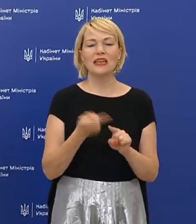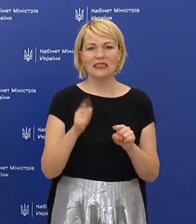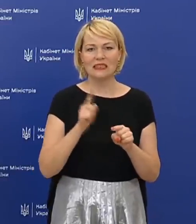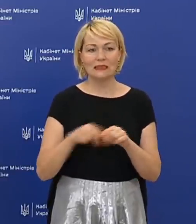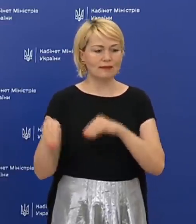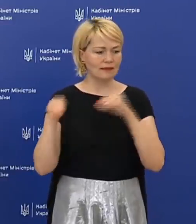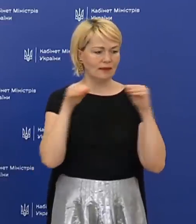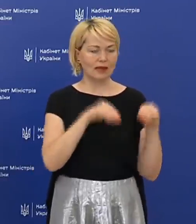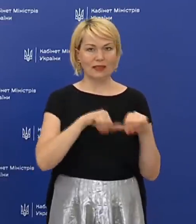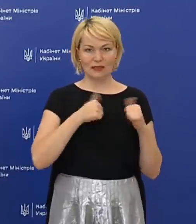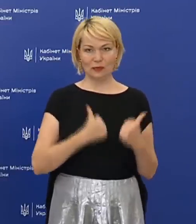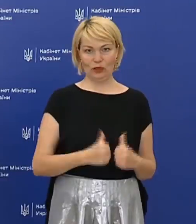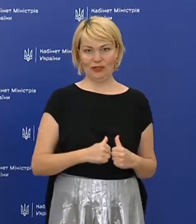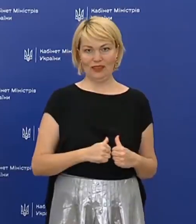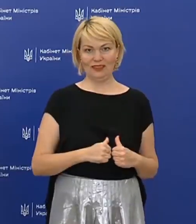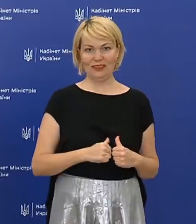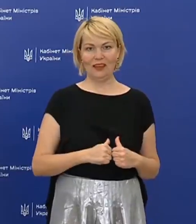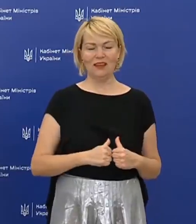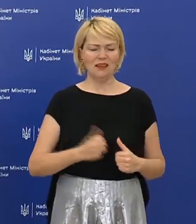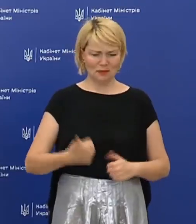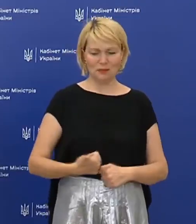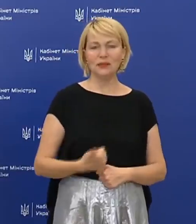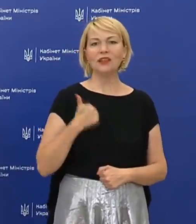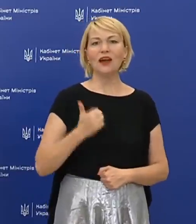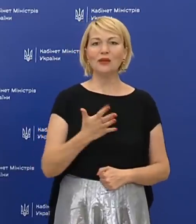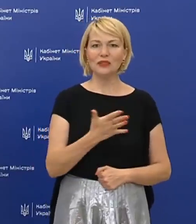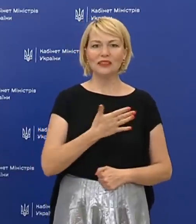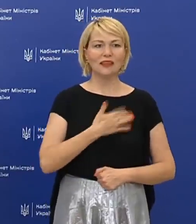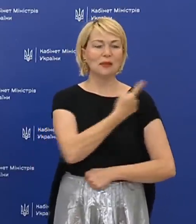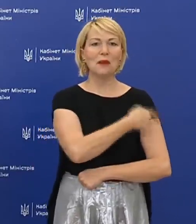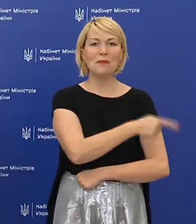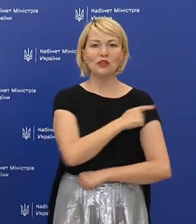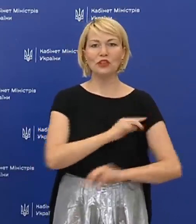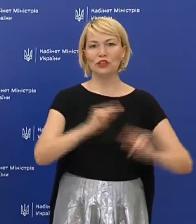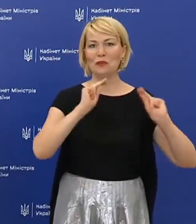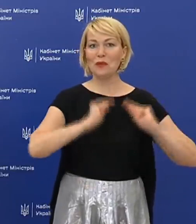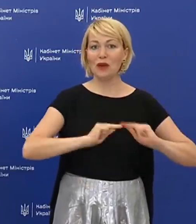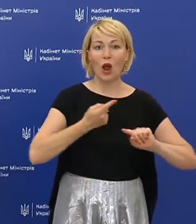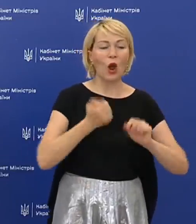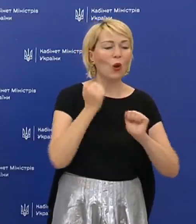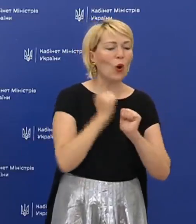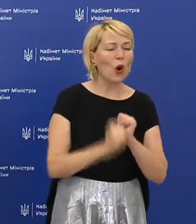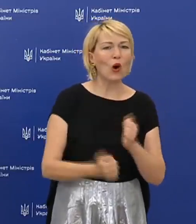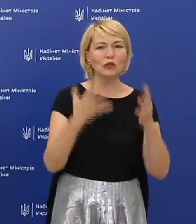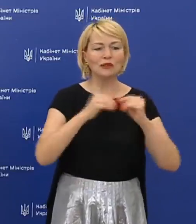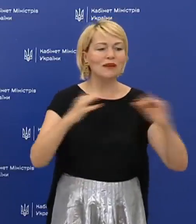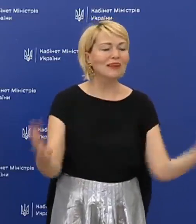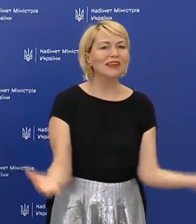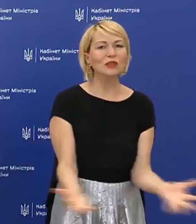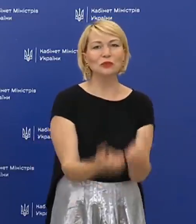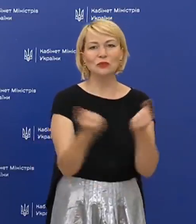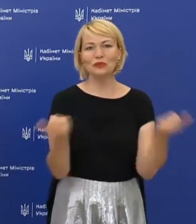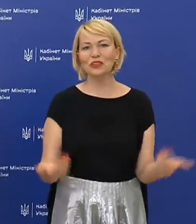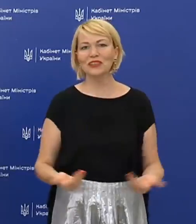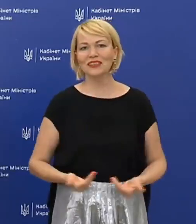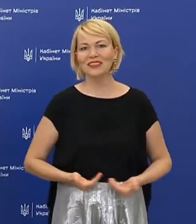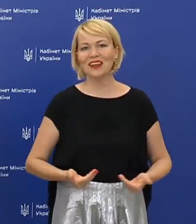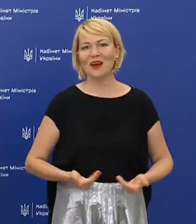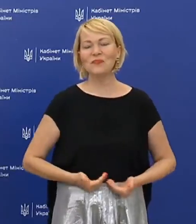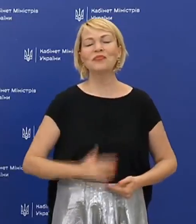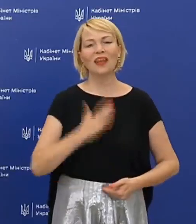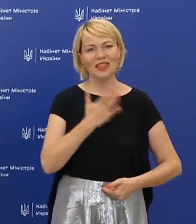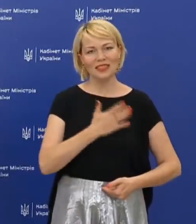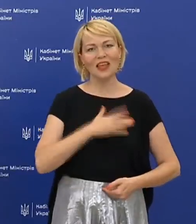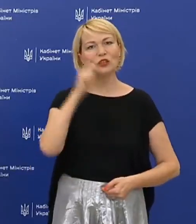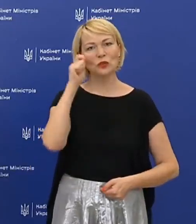цій трансплантації. Я пишаюся нашими медичними працівниками, які кожного дня рятують життя